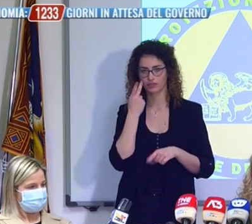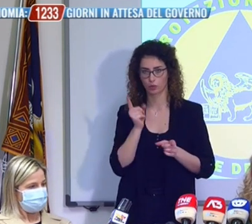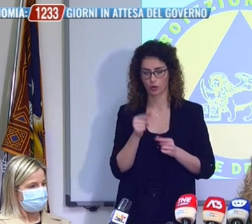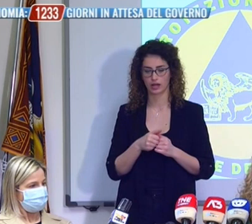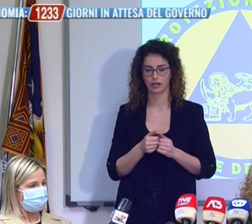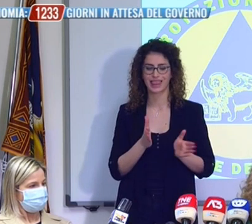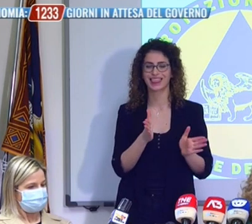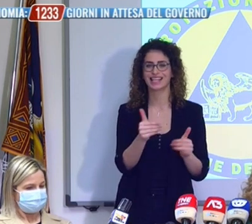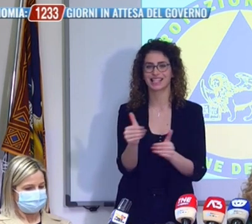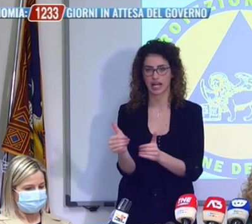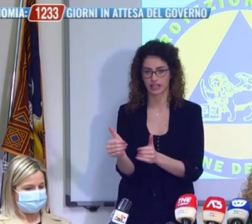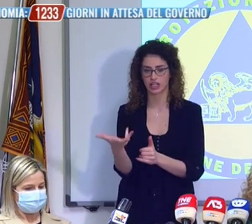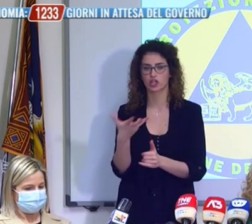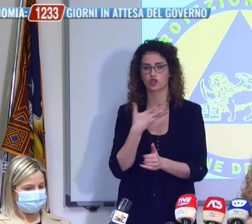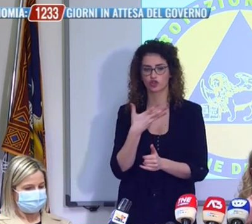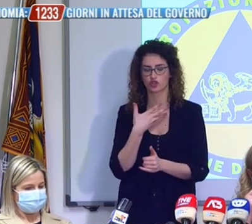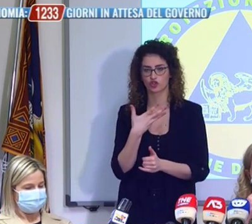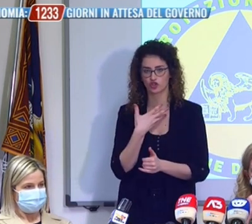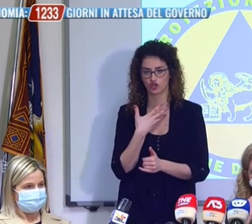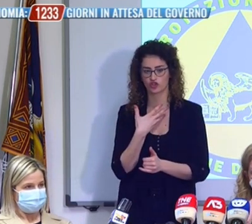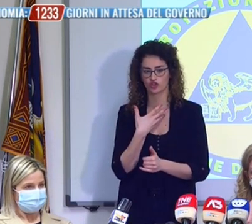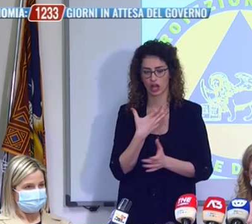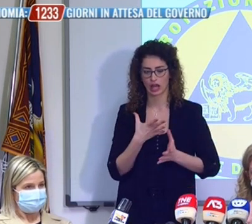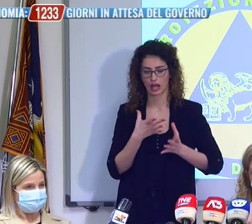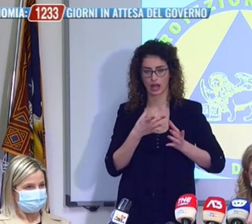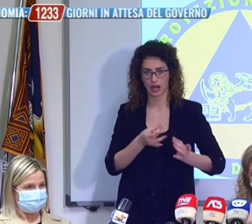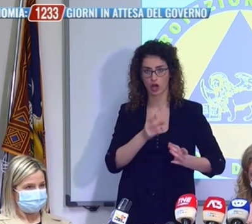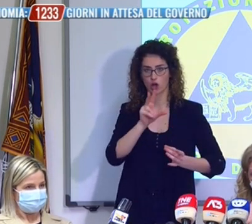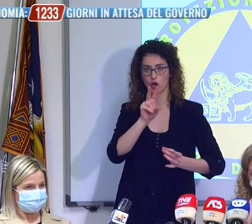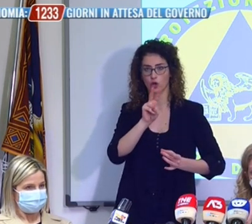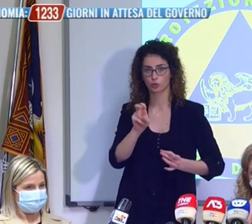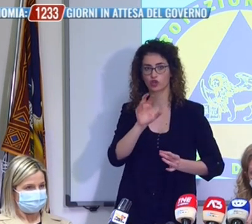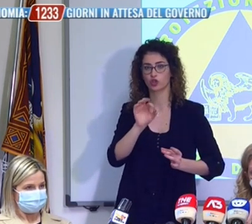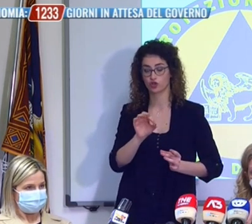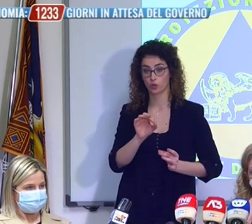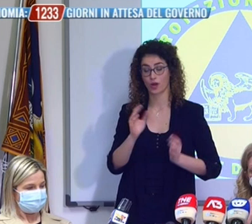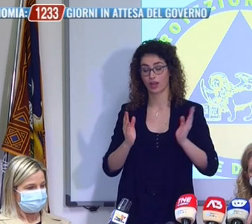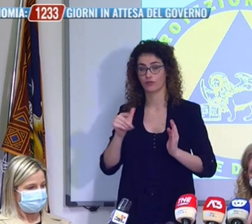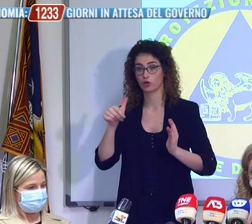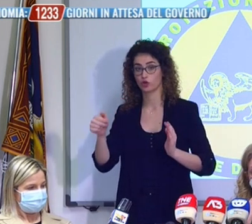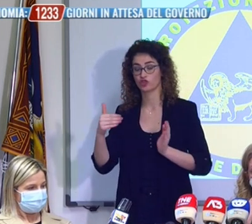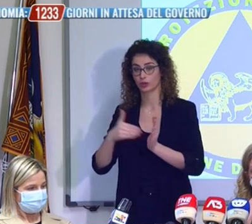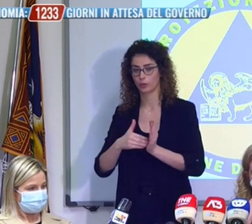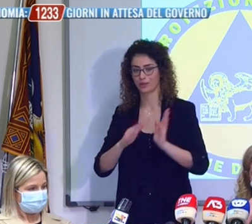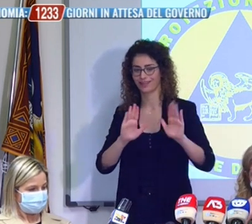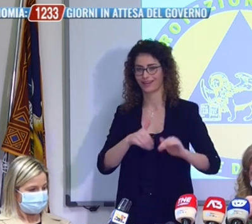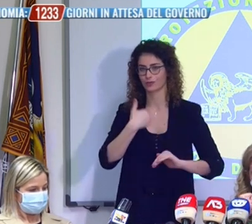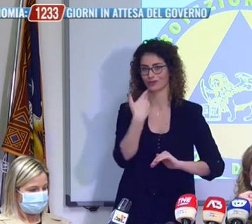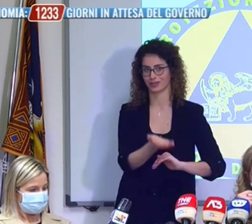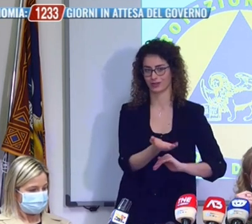alcuni distretti presentano un'incidenza superiore a 250 su 100.000. Questo cosa comporta? Delle